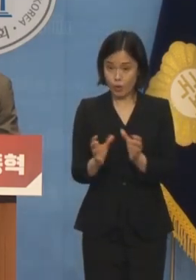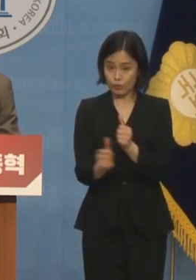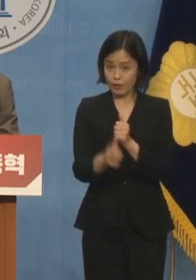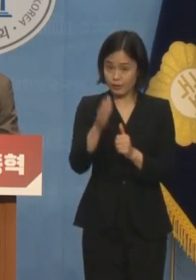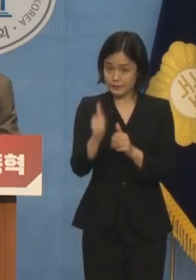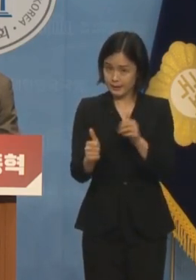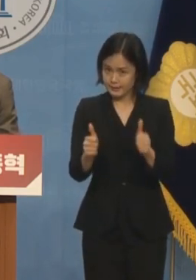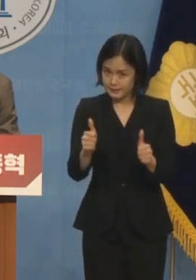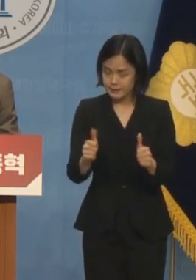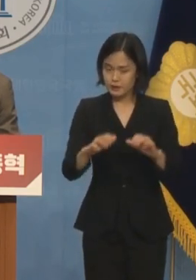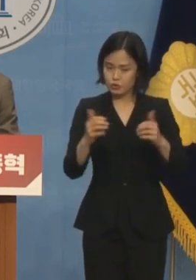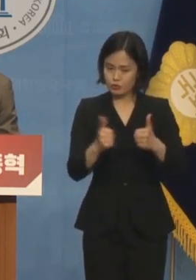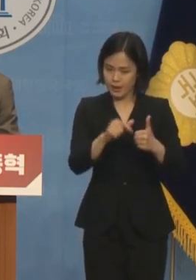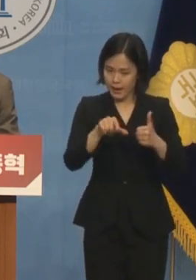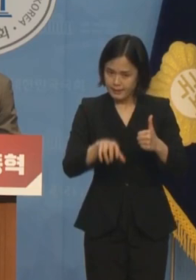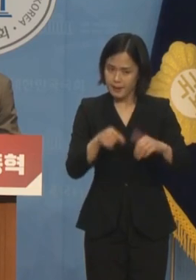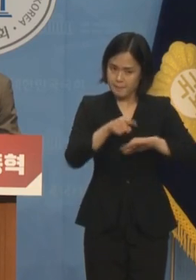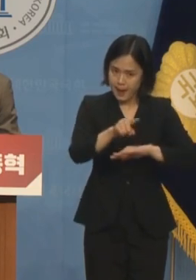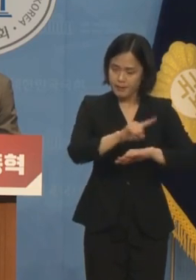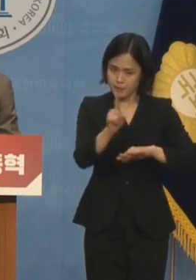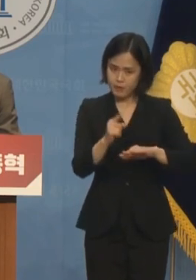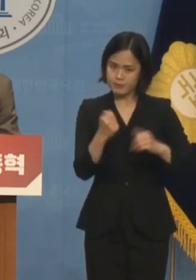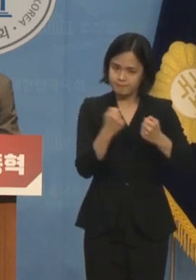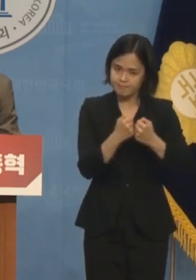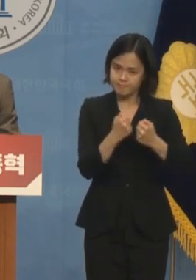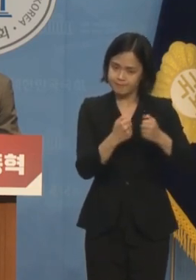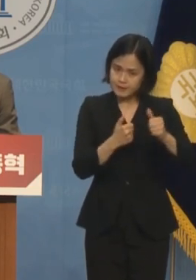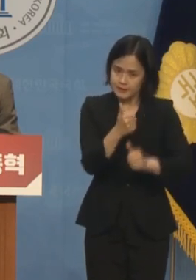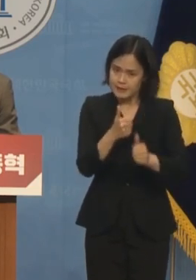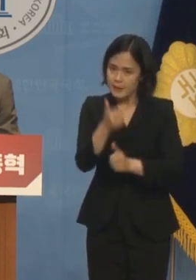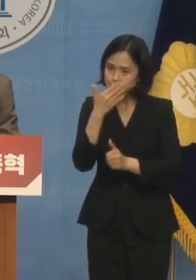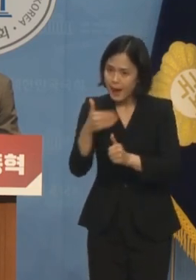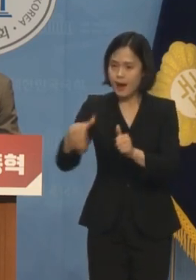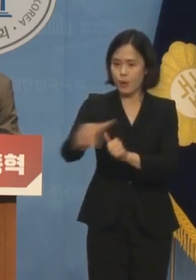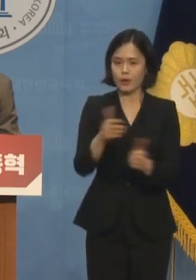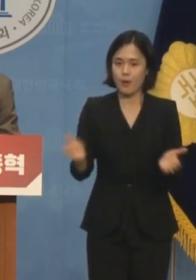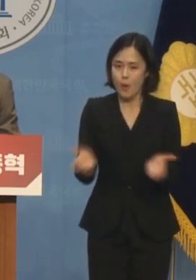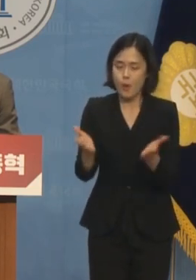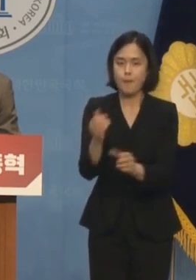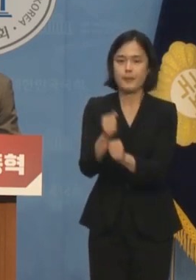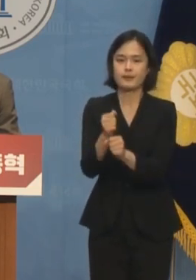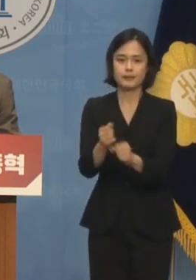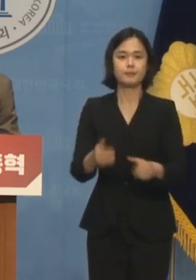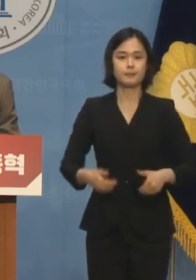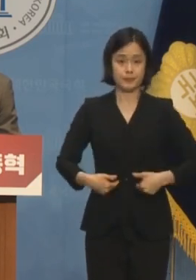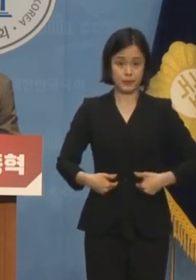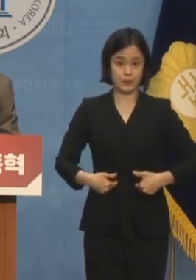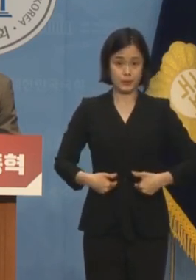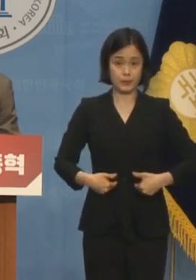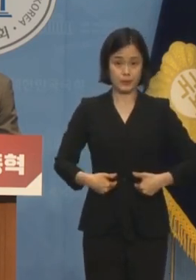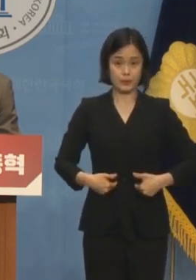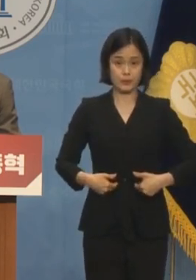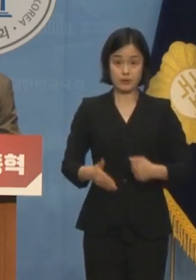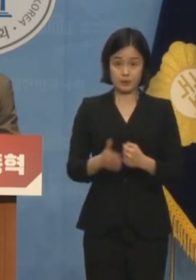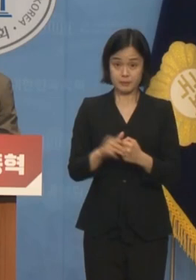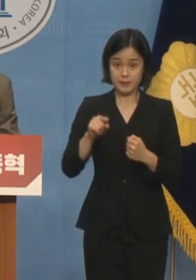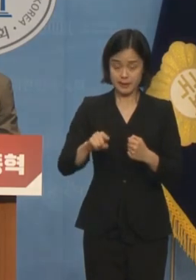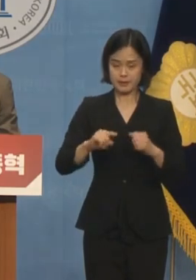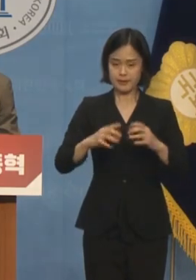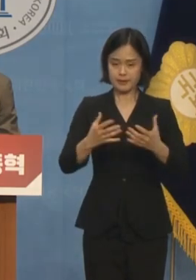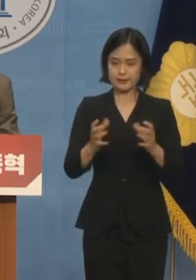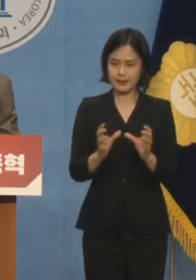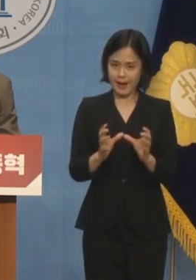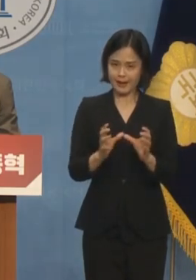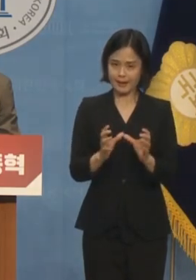토대를 만들어야 합니다. 원외 당협위원장들의 능력을 최대한 활용할 수 있도록 당직의